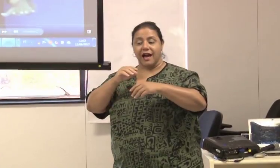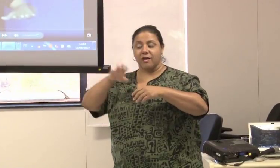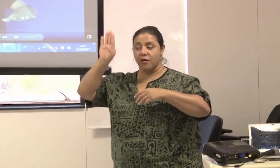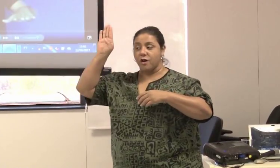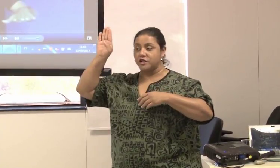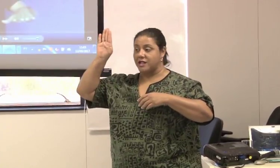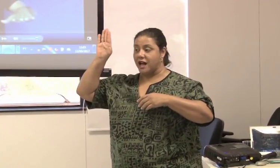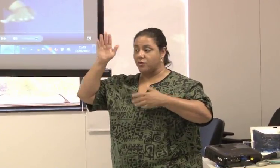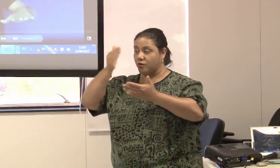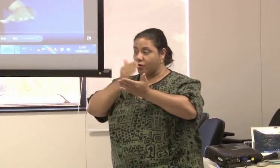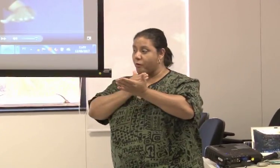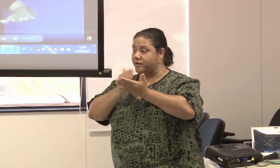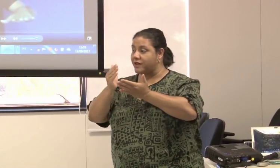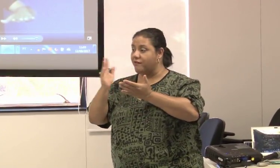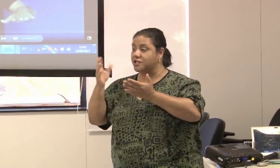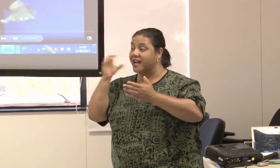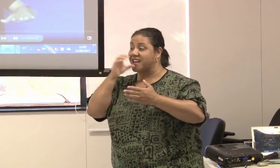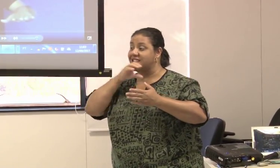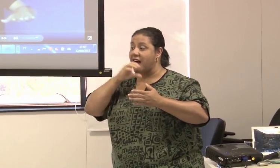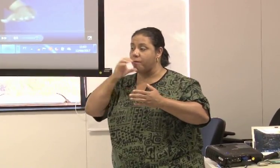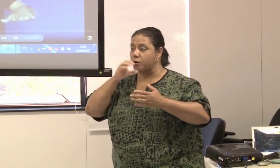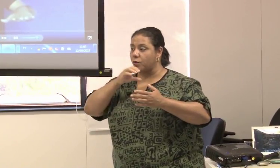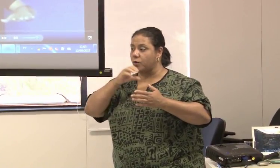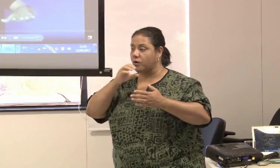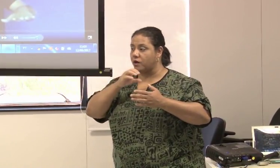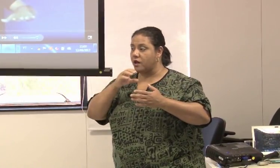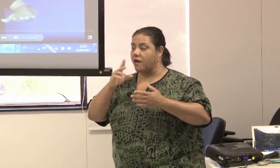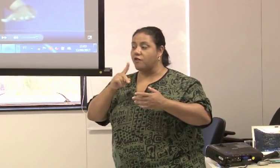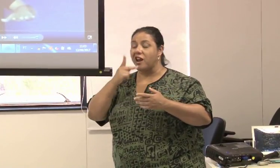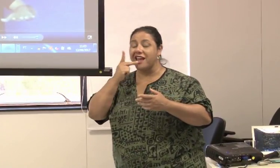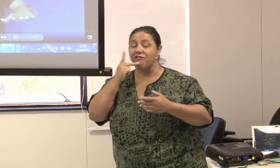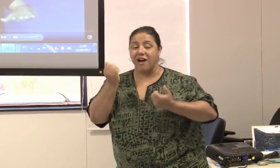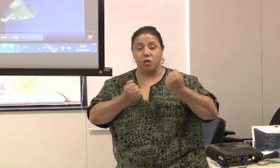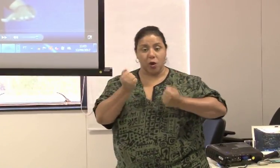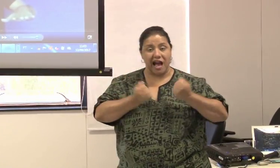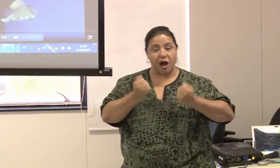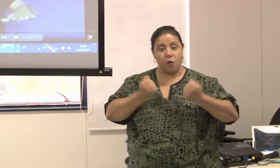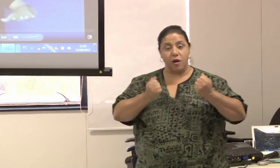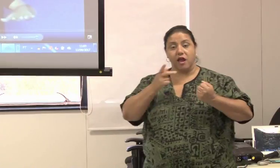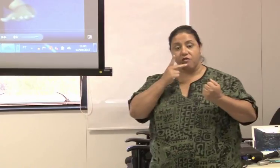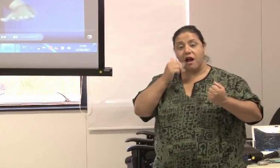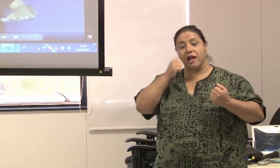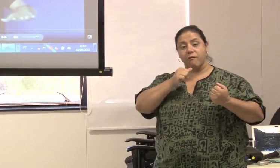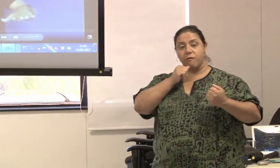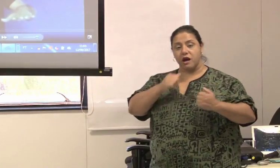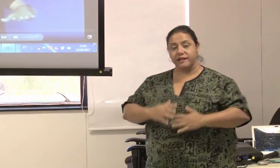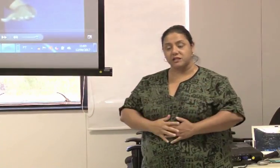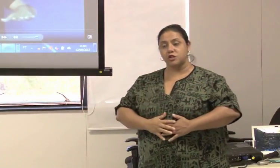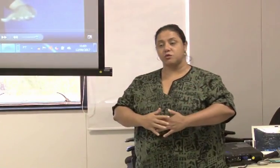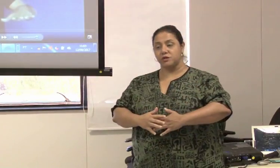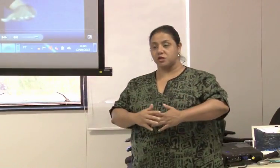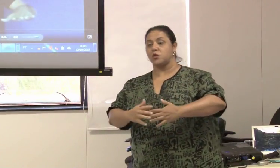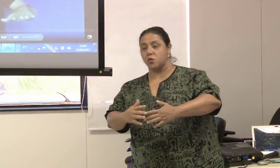que o candidato começava já a querer ser rápido. Na hora que ele fala do carro, ele fala que a mamãe está sentindo muitas